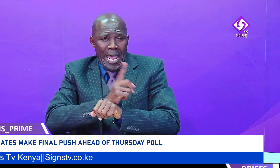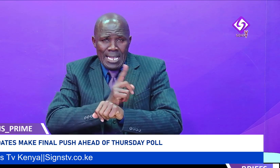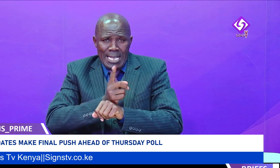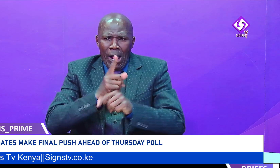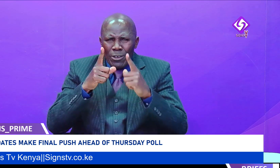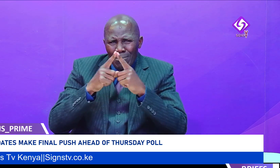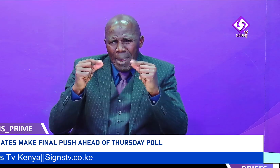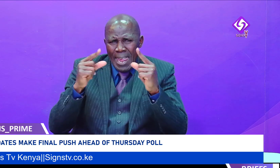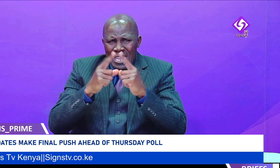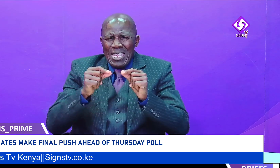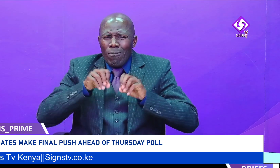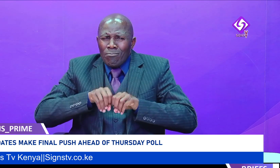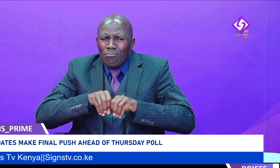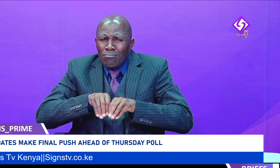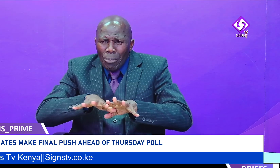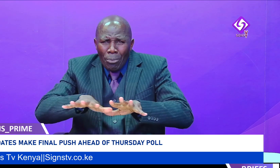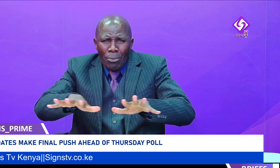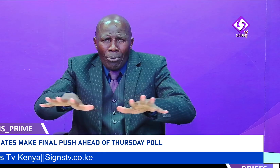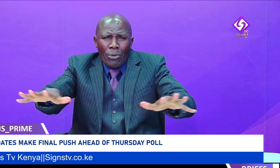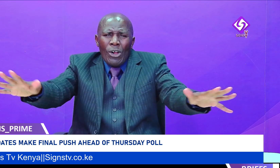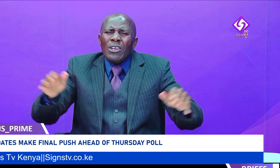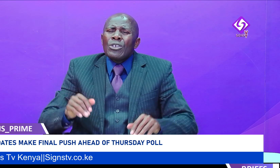last-minute messages to influence